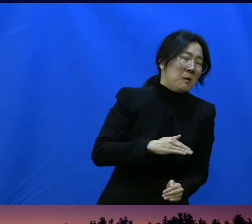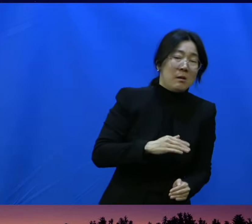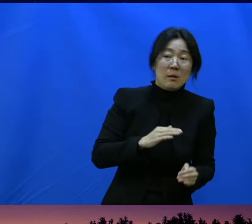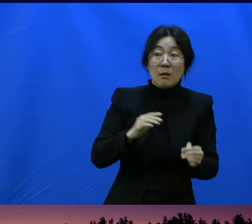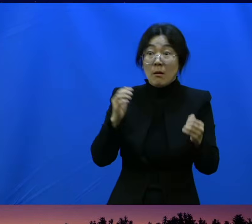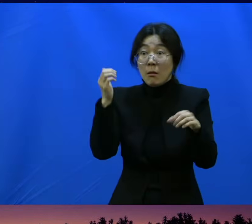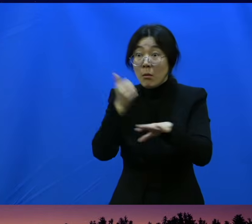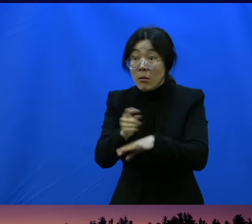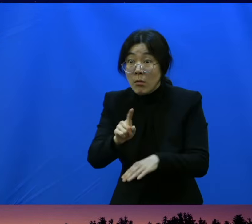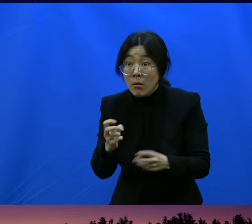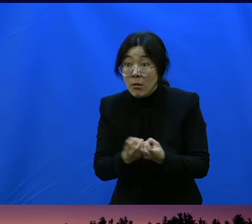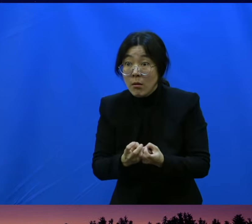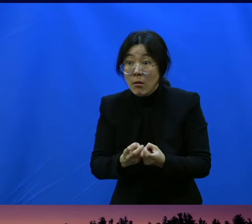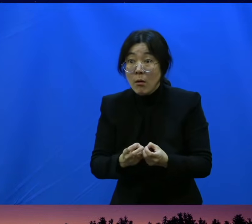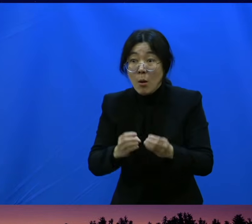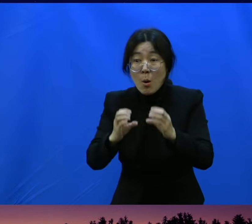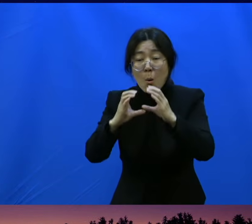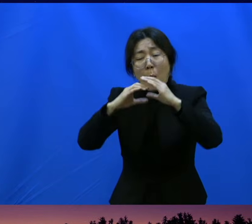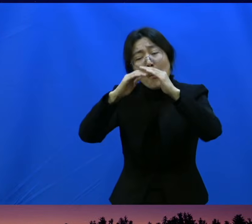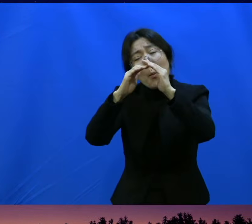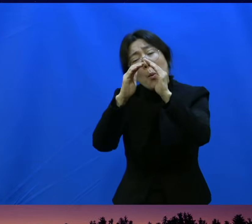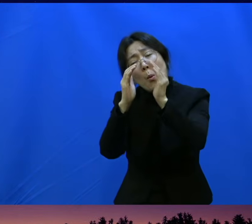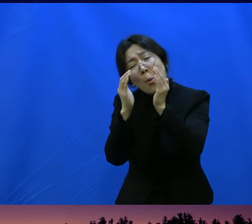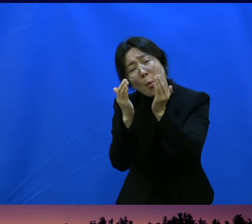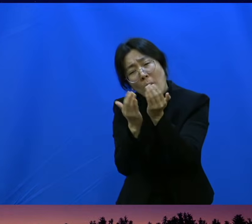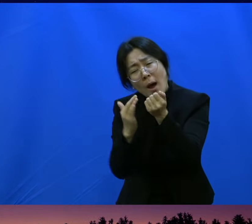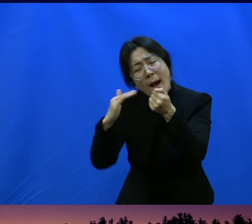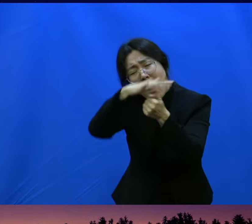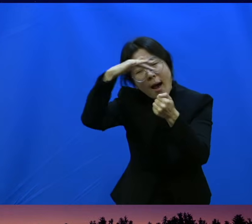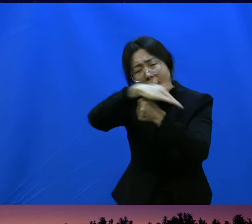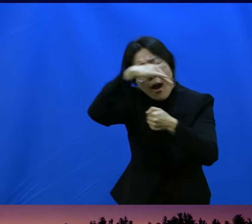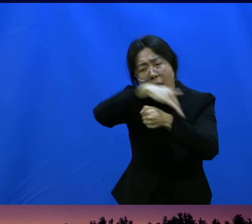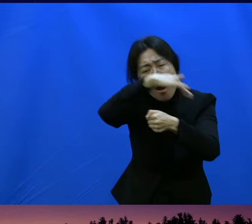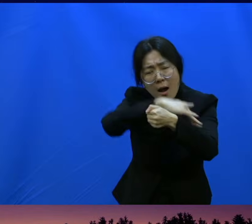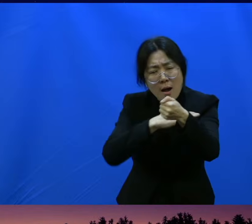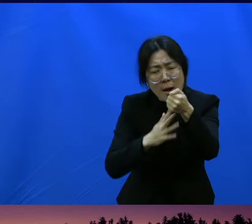동글동글동글해요. 거친 게 없어요. 있을 수가 없어요. 다 깎여 나간 버린 거죠.